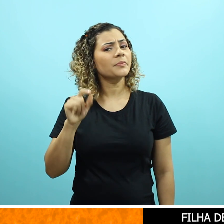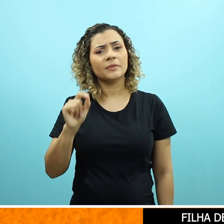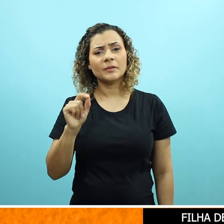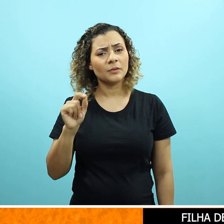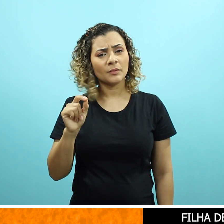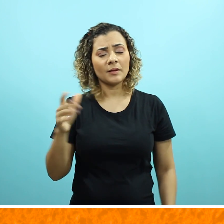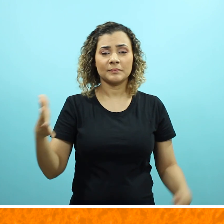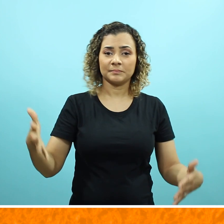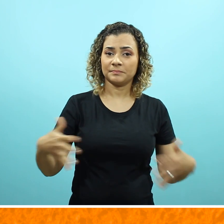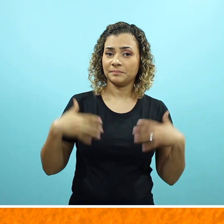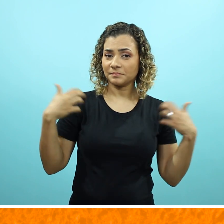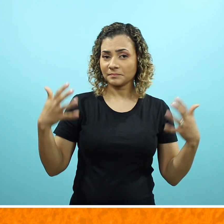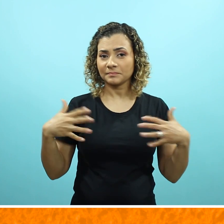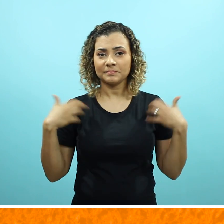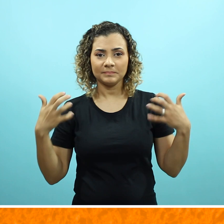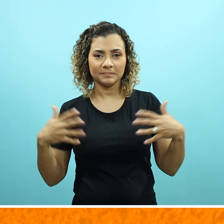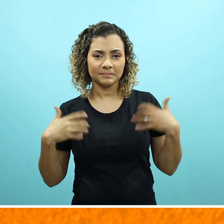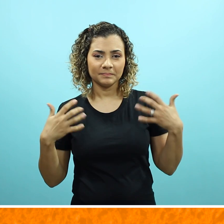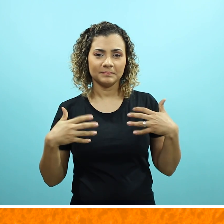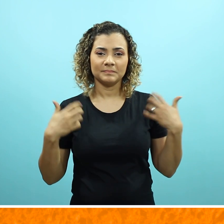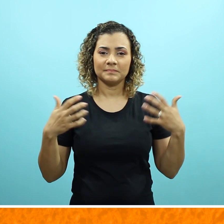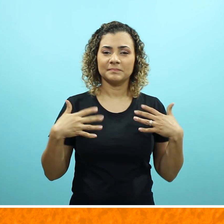Cayambe.